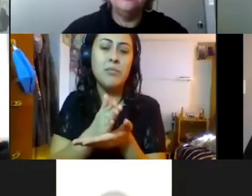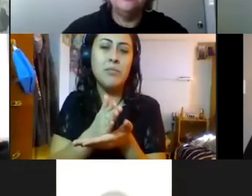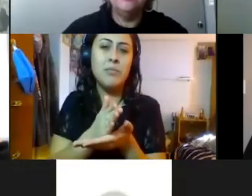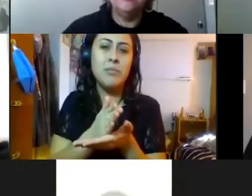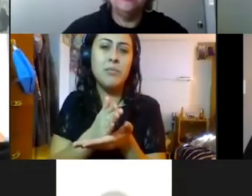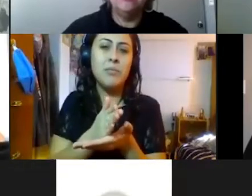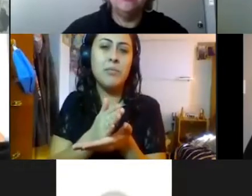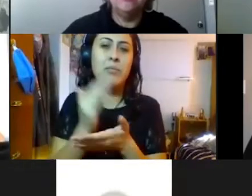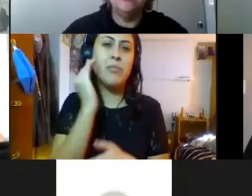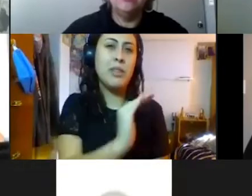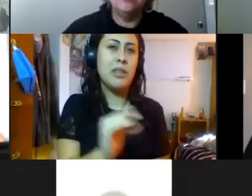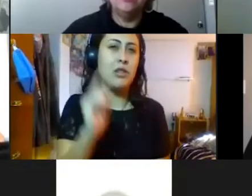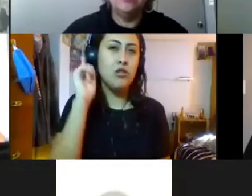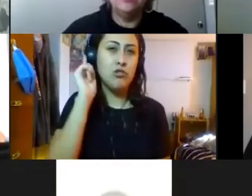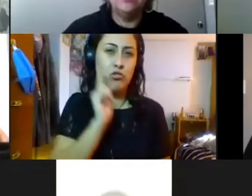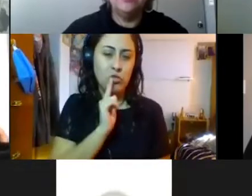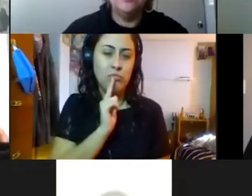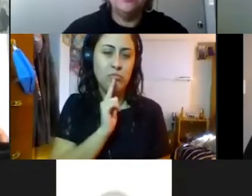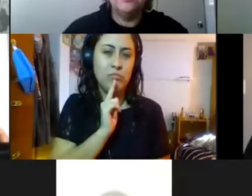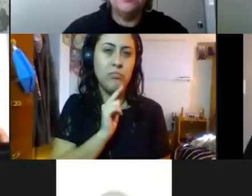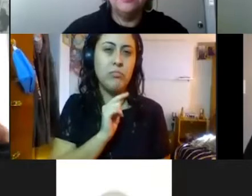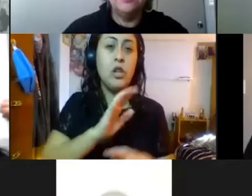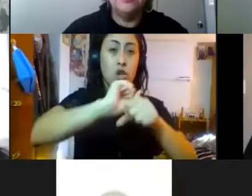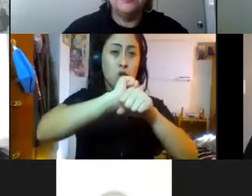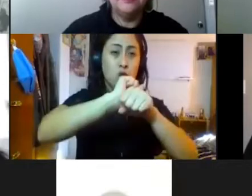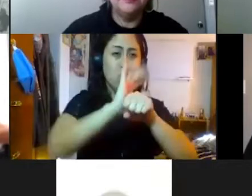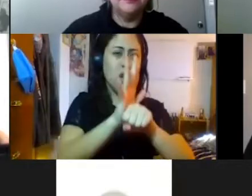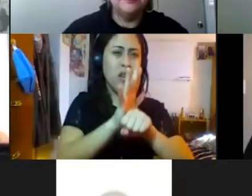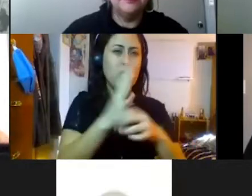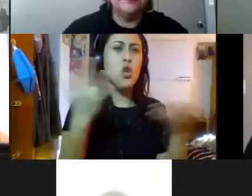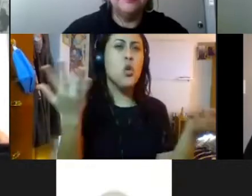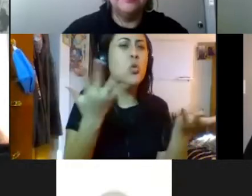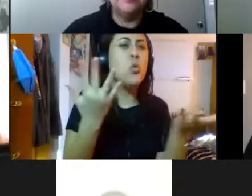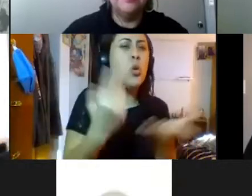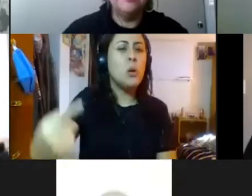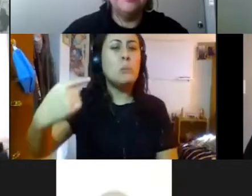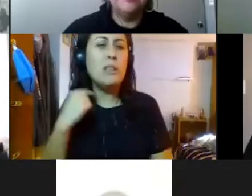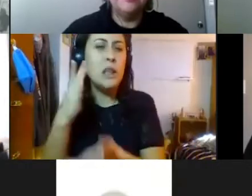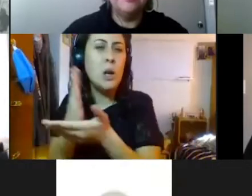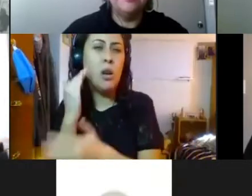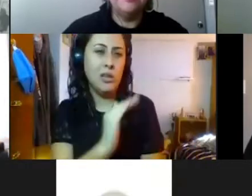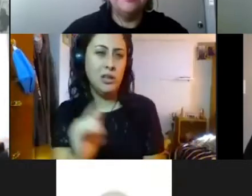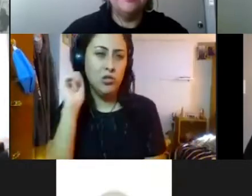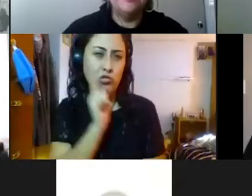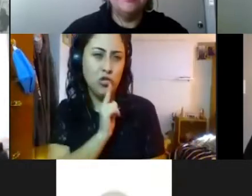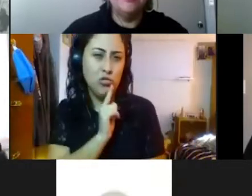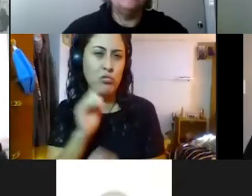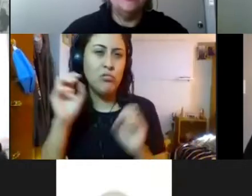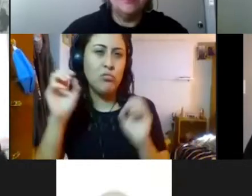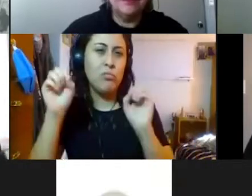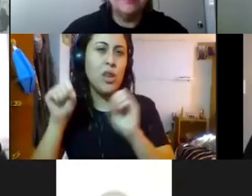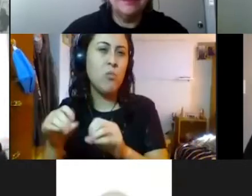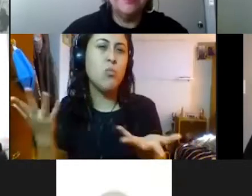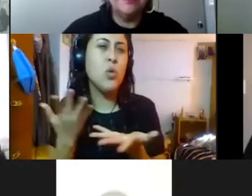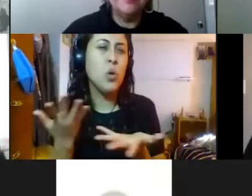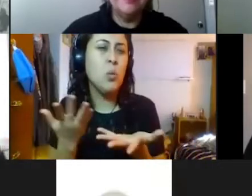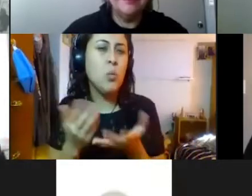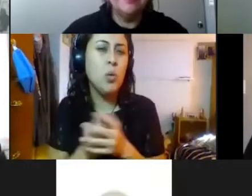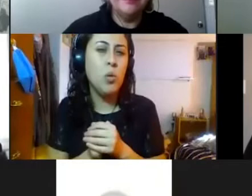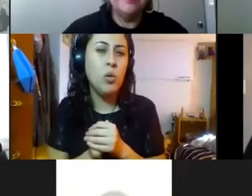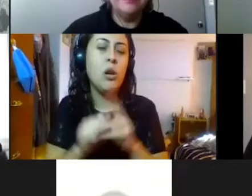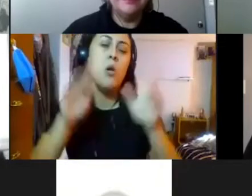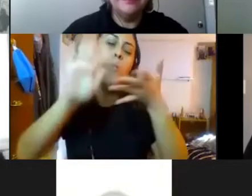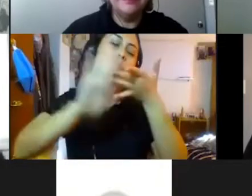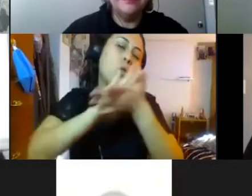los sordos y con todo lo de la, no sé cómo hacer la pregunta, perdón. Con la conexión